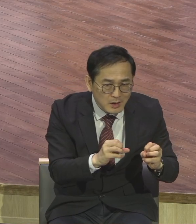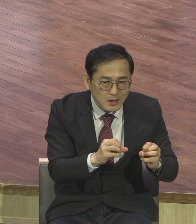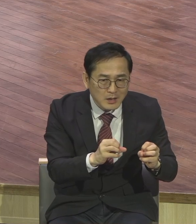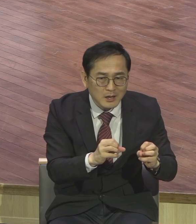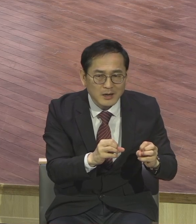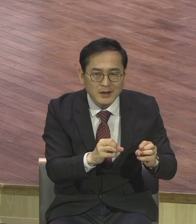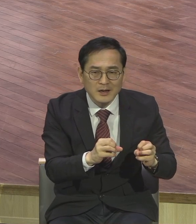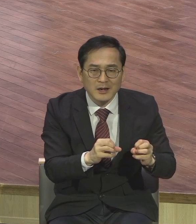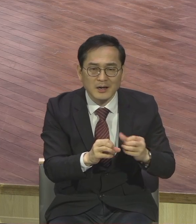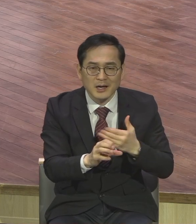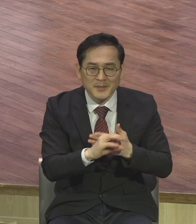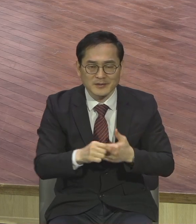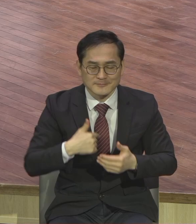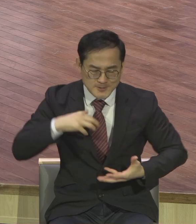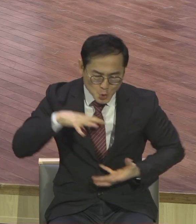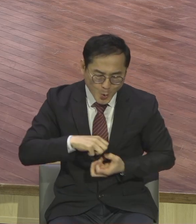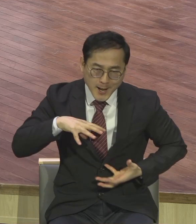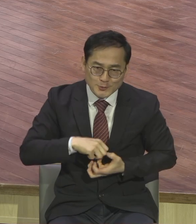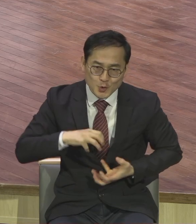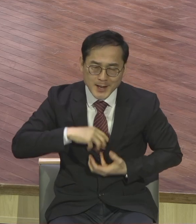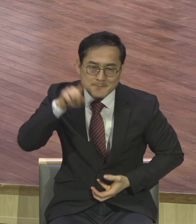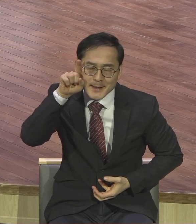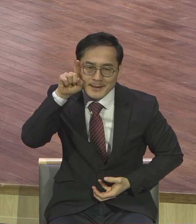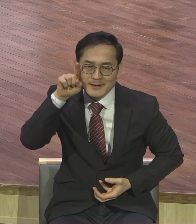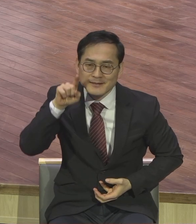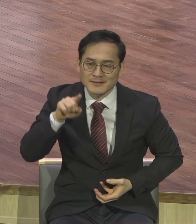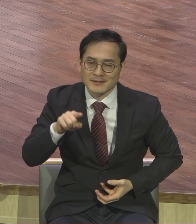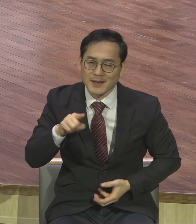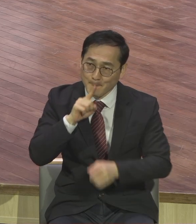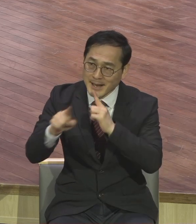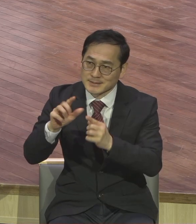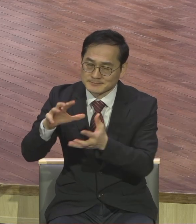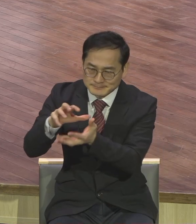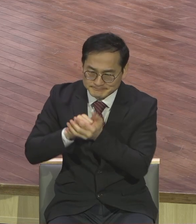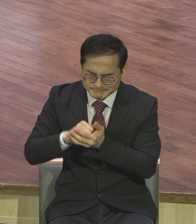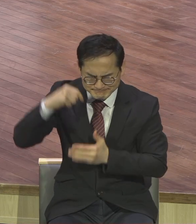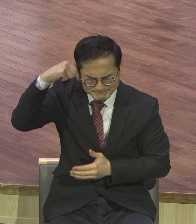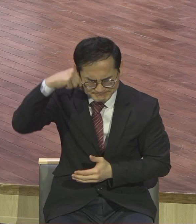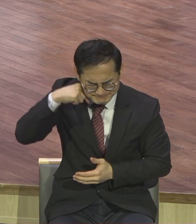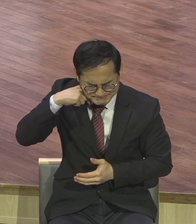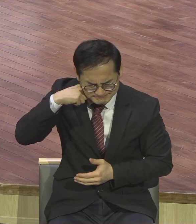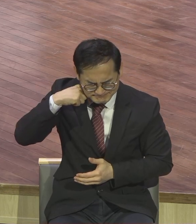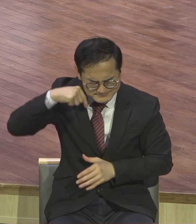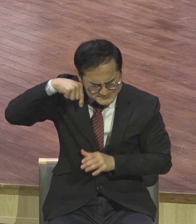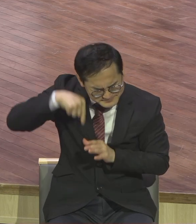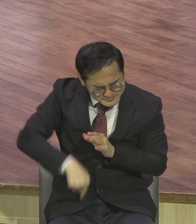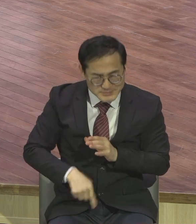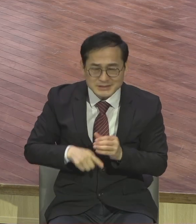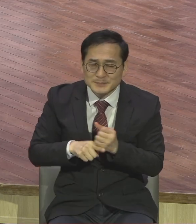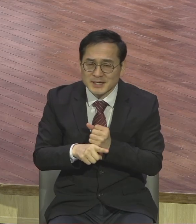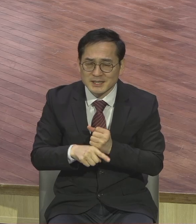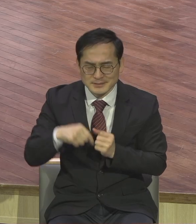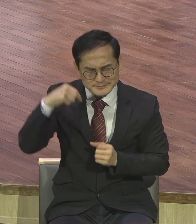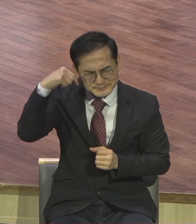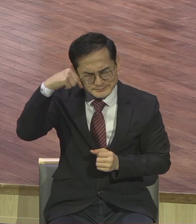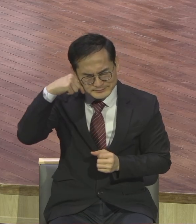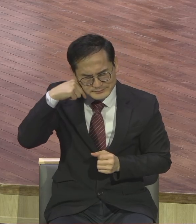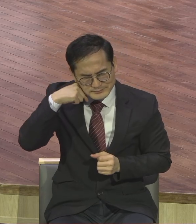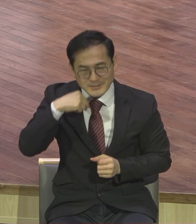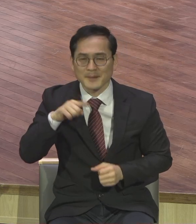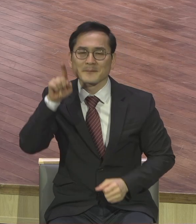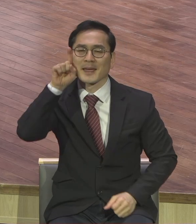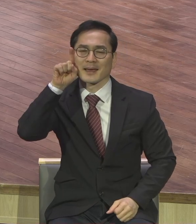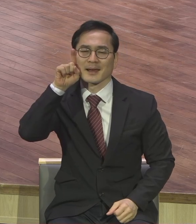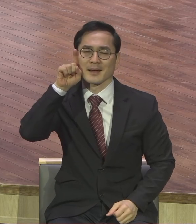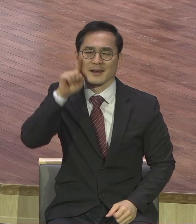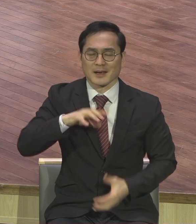그것도 정 안 되면 이제 친구들끼리 포럼도 한번 해보세요. 포럼 그거라도 하세요. 영적 포럼, 육신적인 뭐 이런 거 저런 거 돈 이야기 무슨 일